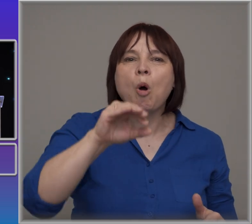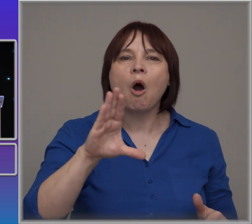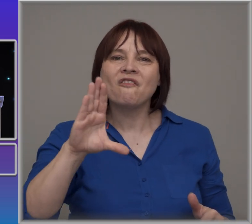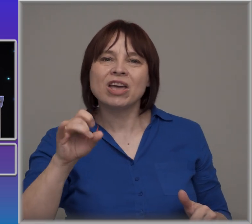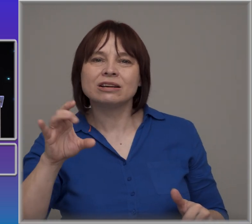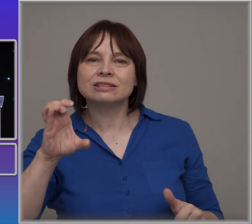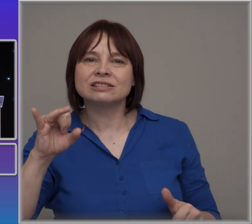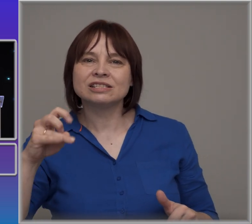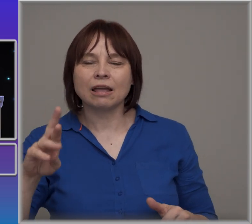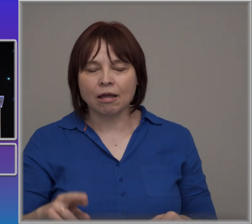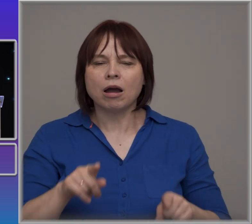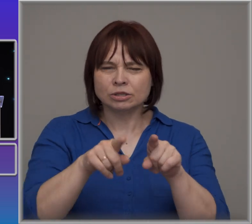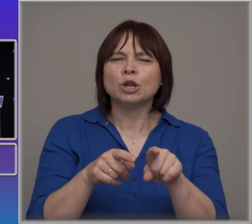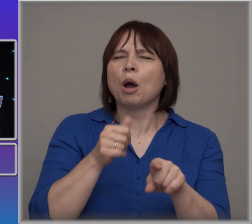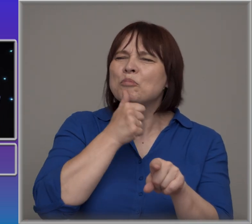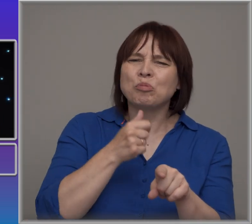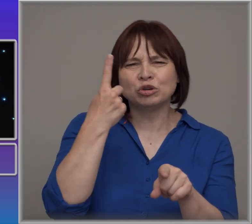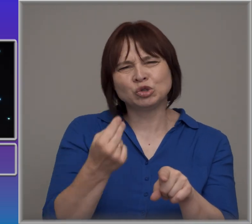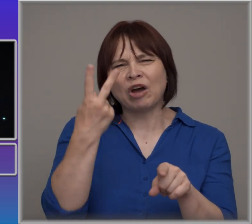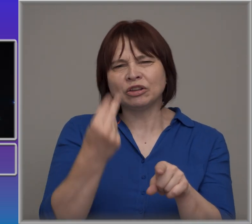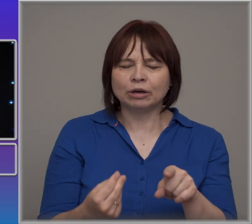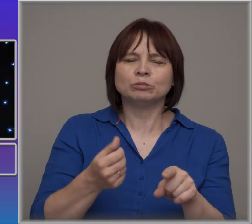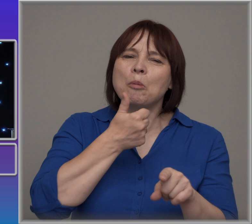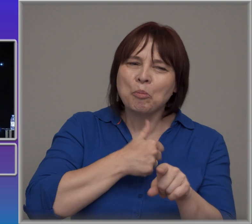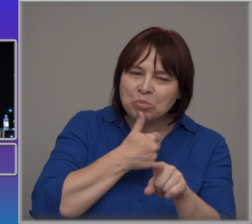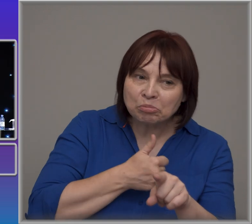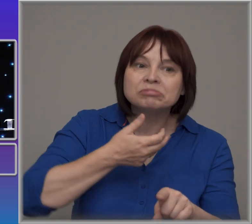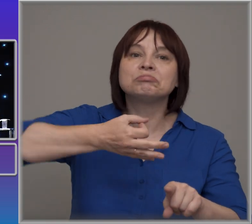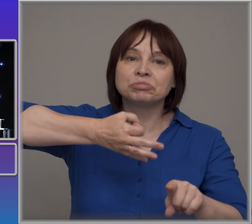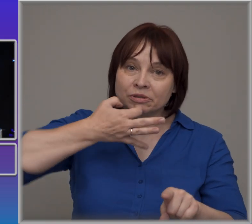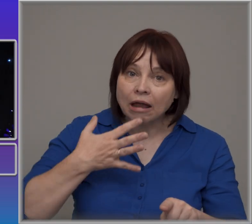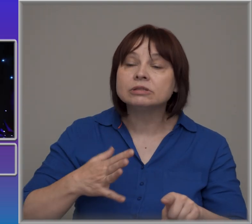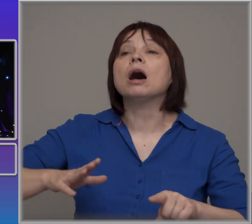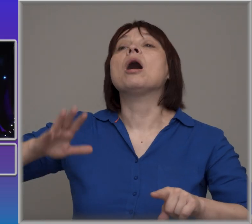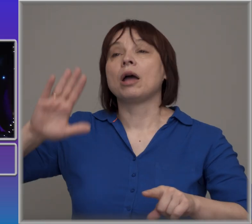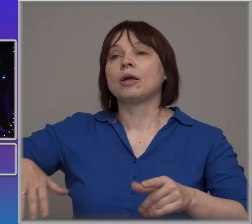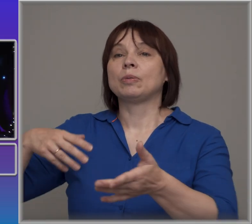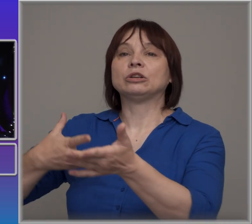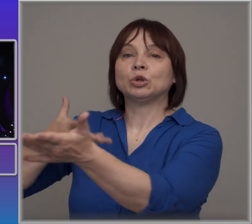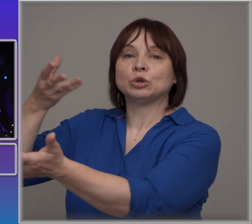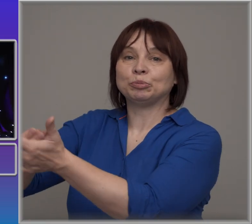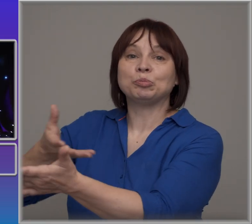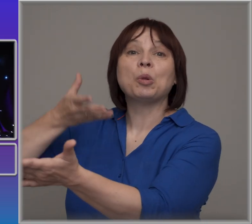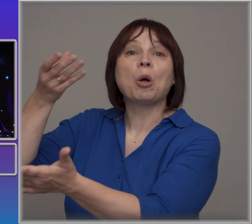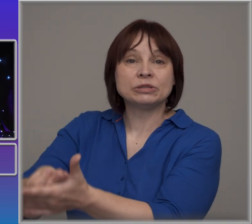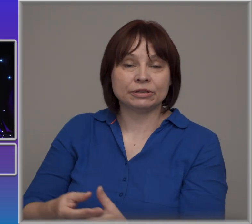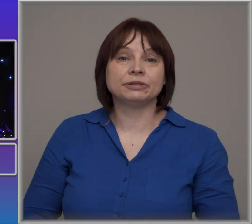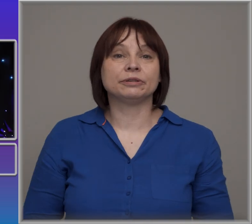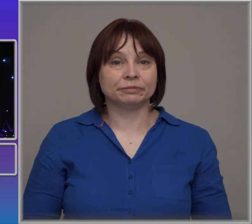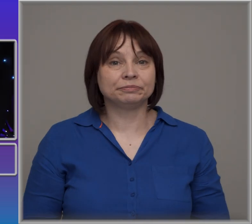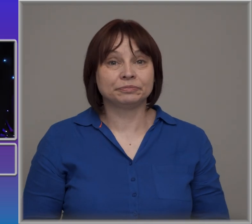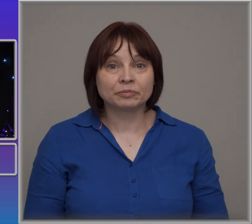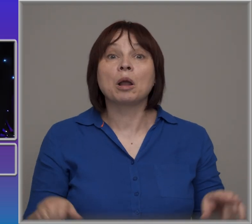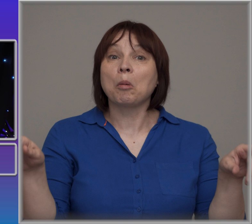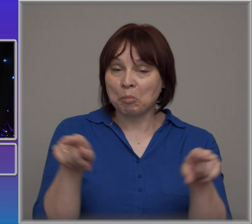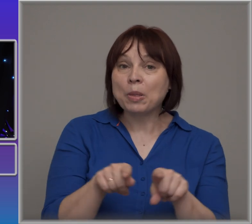чего-то? То есть, или когда вы приходите в магазин, вам дают чуть-чуть попробовать чего-то. То есть, для того, чтобы